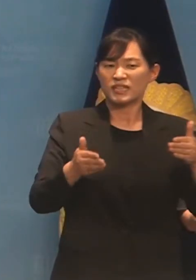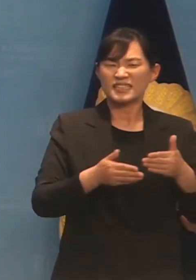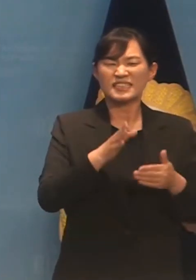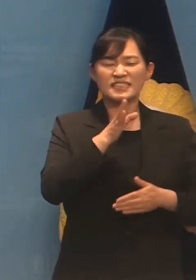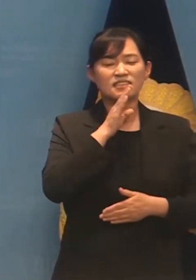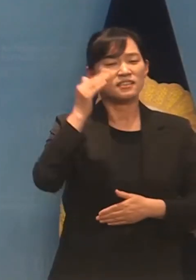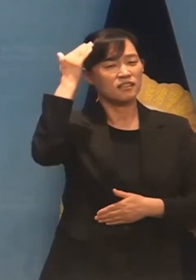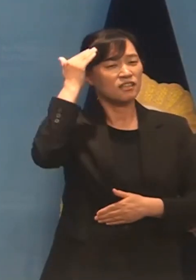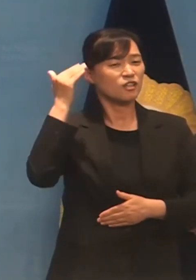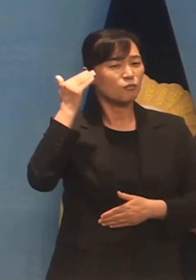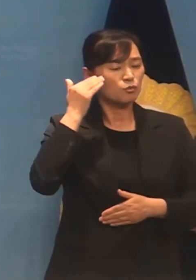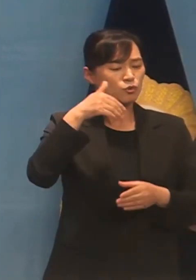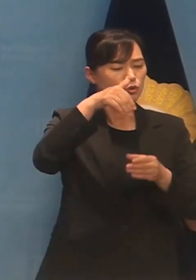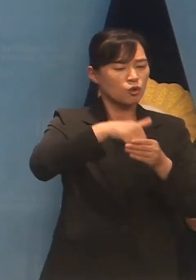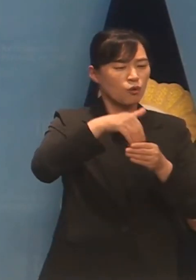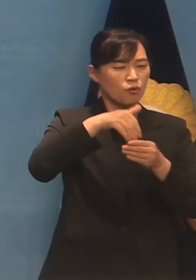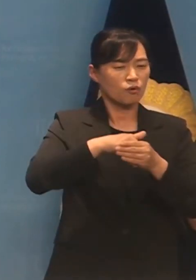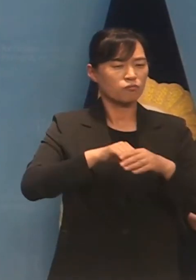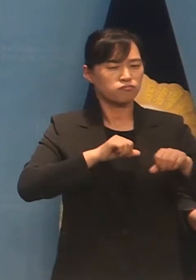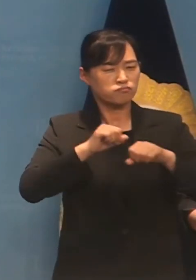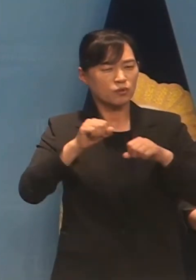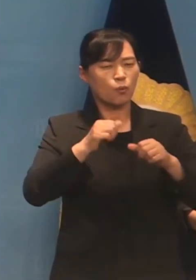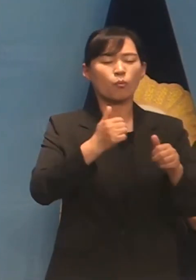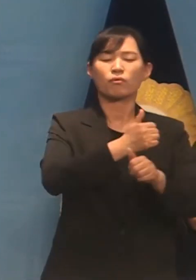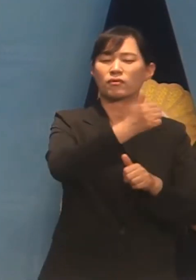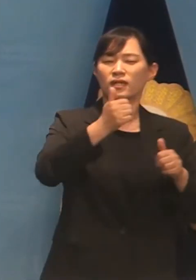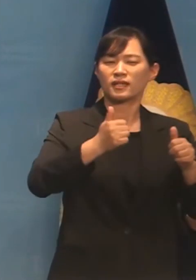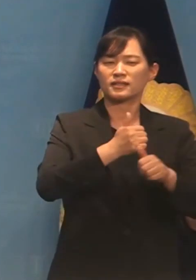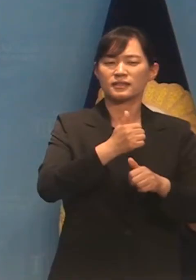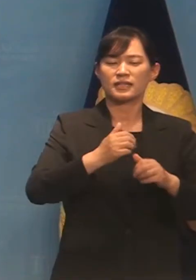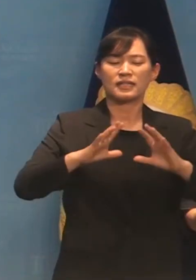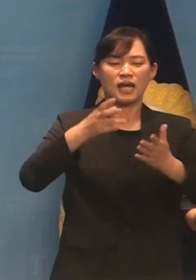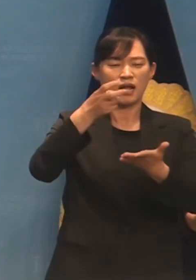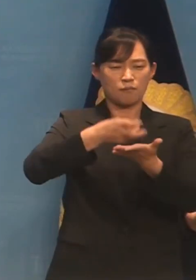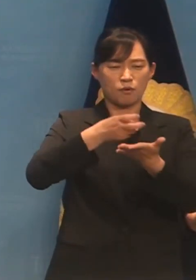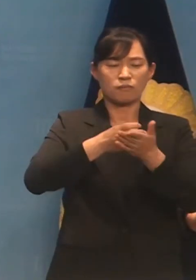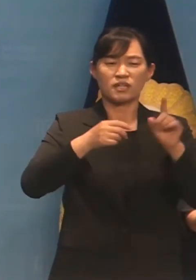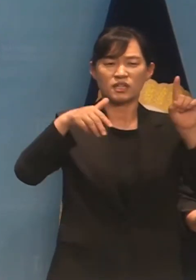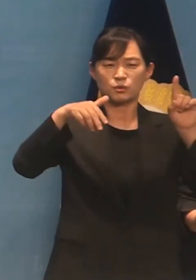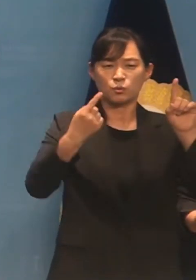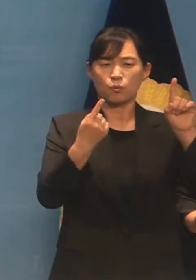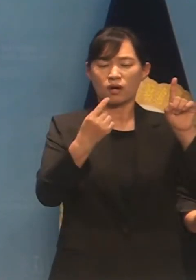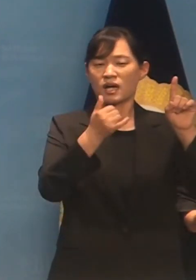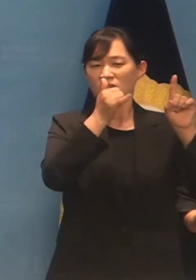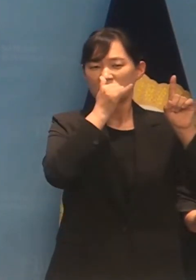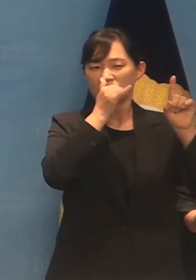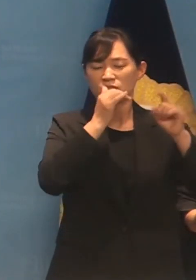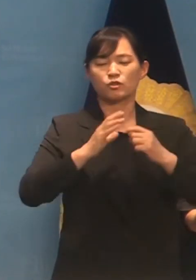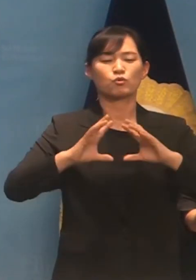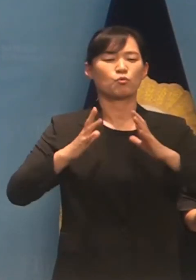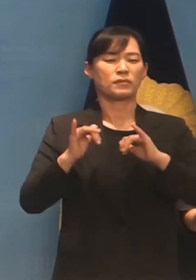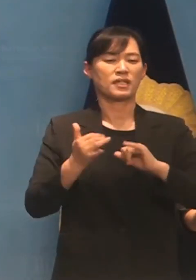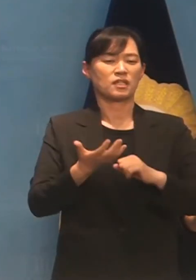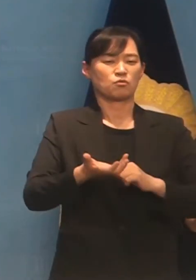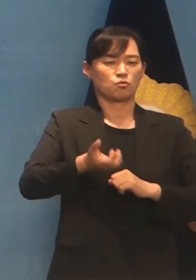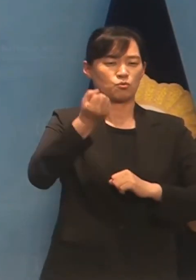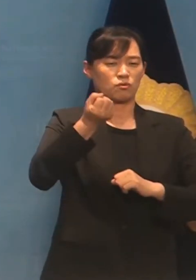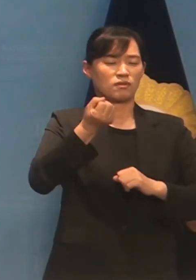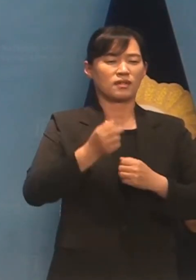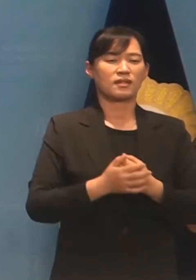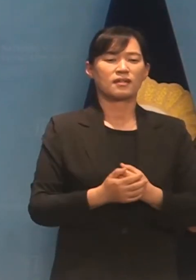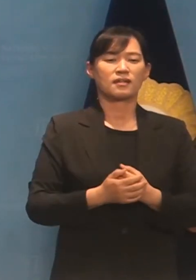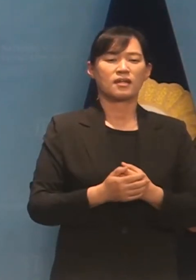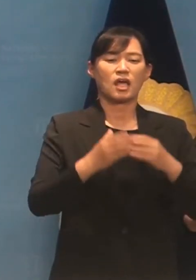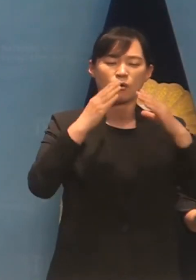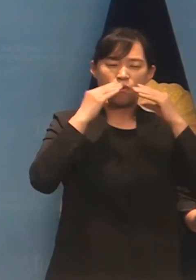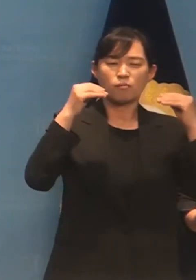진짜 대한민국 선거대책위원회는 헌법 제1조가 살아 숨쉬는 국민 주권의 현장